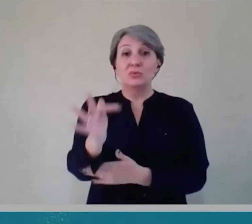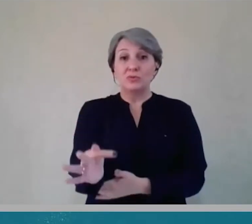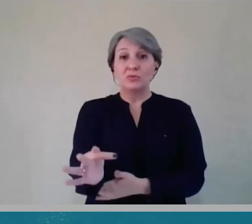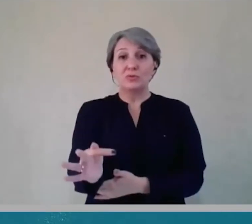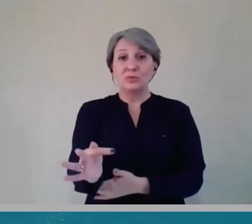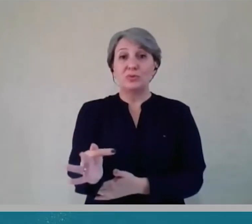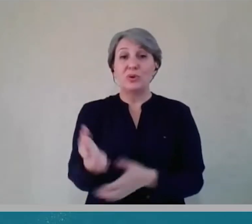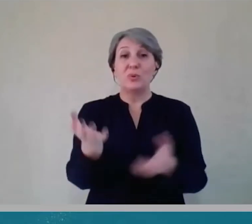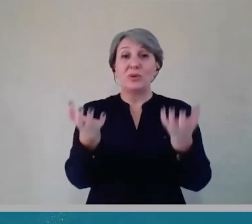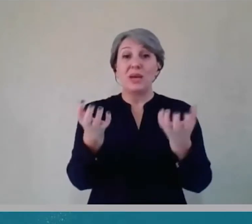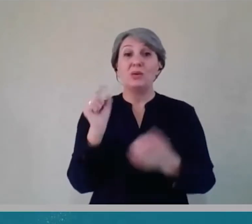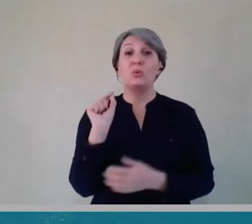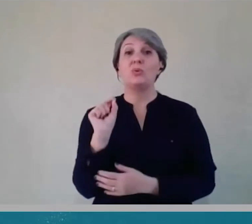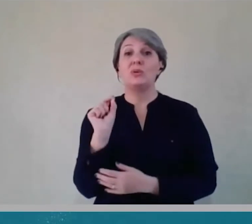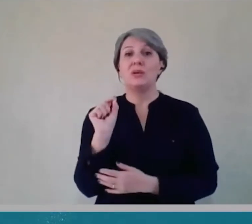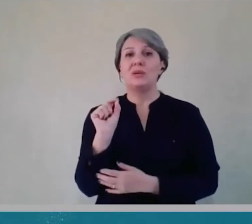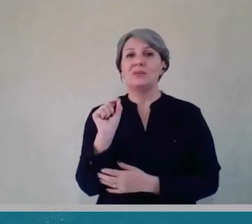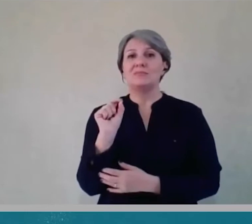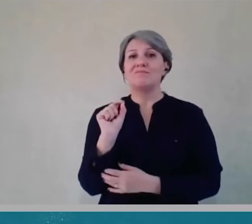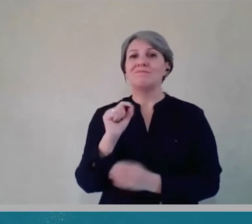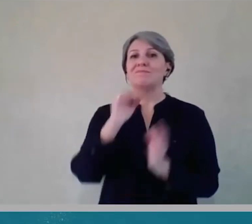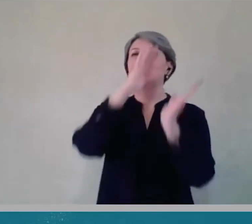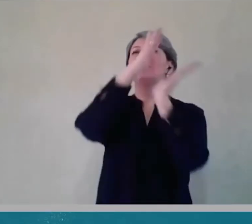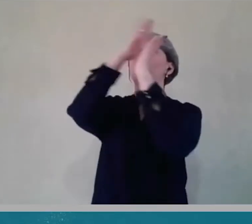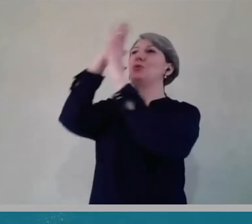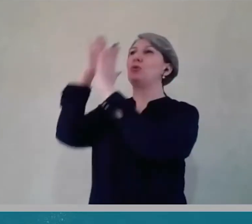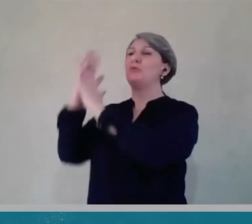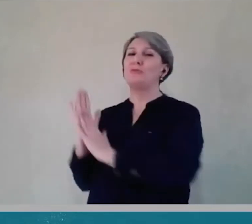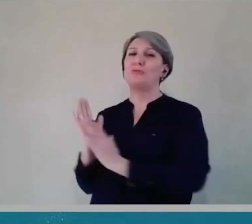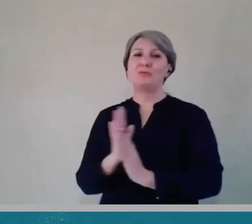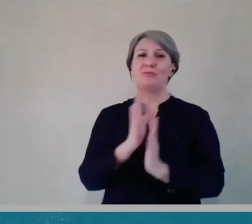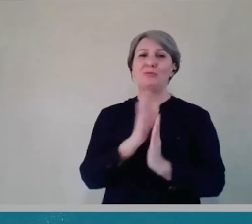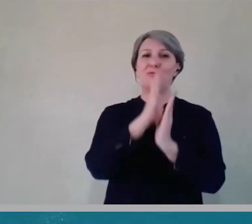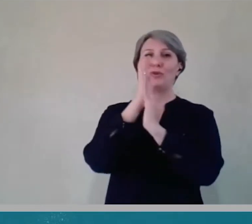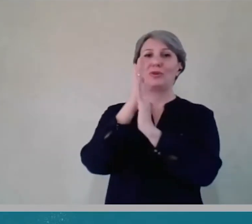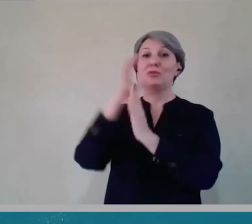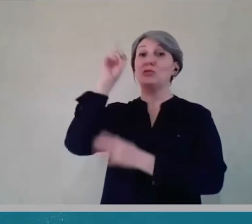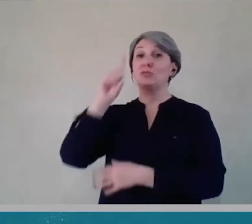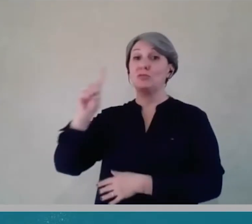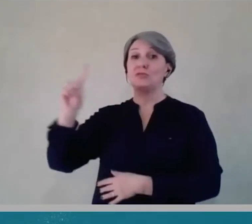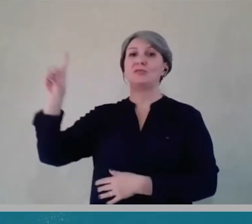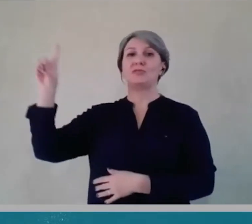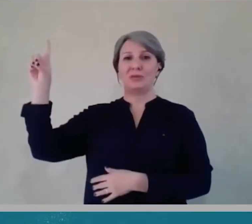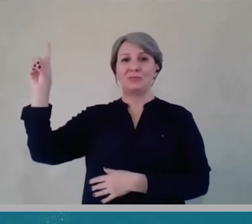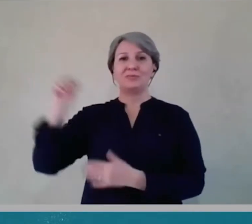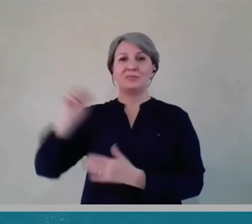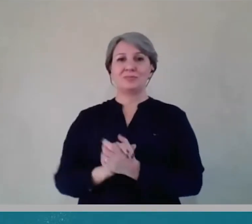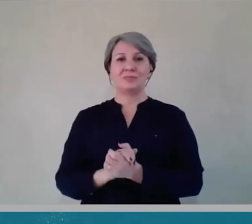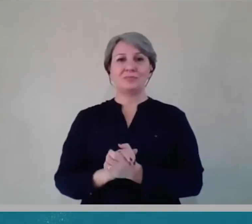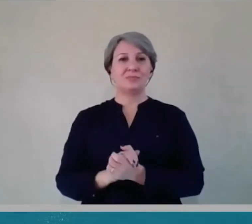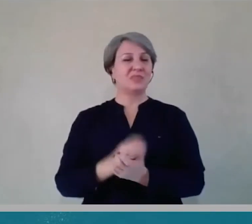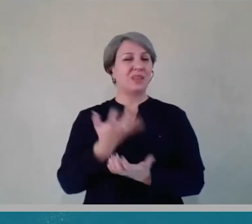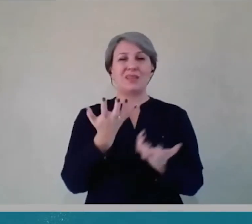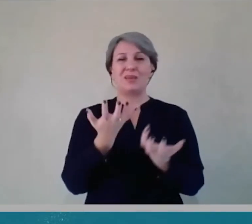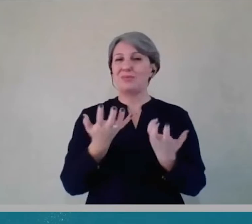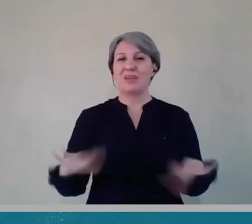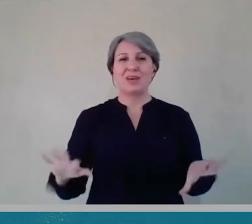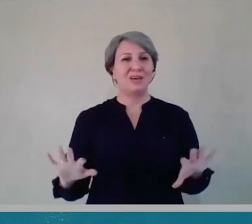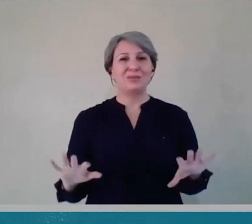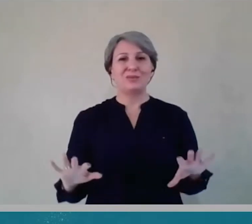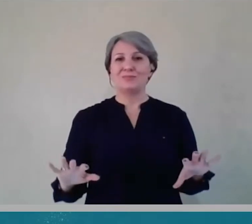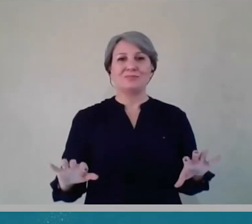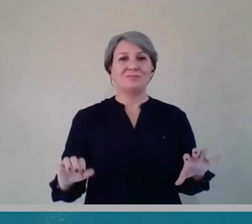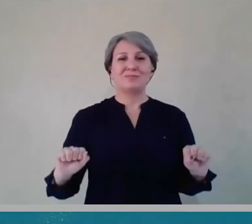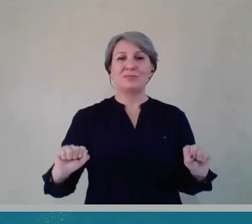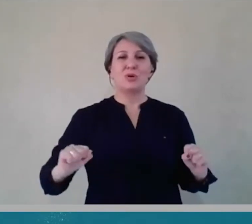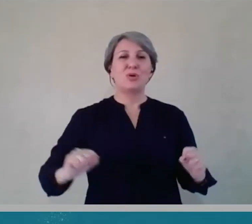de Deus. Não hoje ganhar louvor de homens. Não aqui na terra ganhar glória dos homens. Como Jesus disse, eu não vim